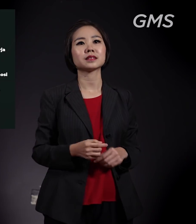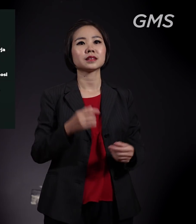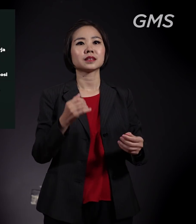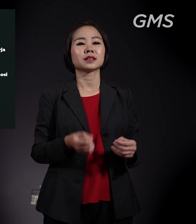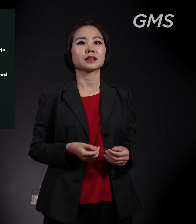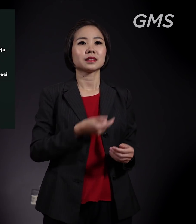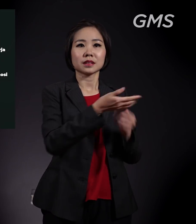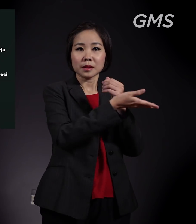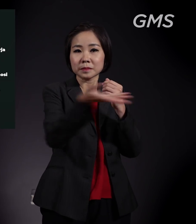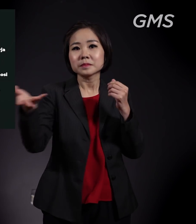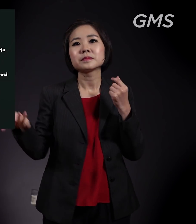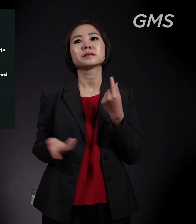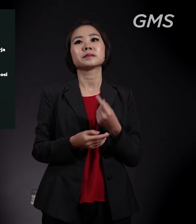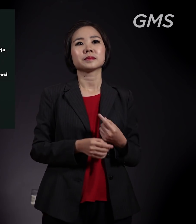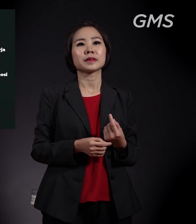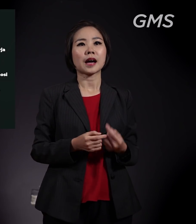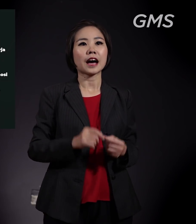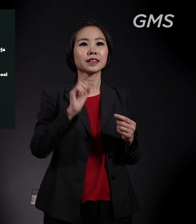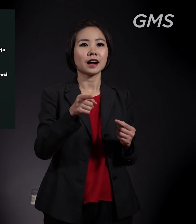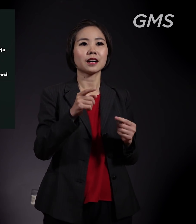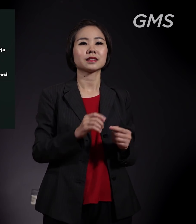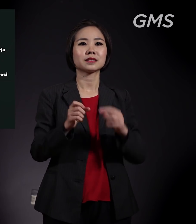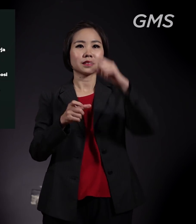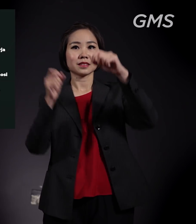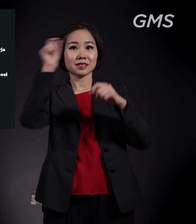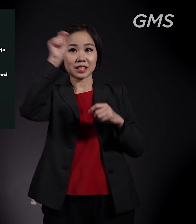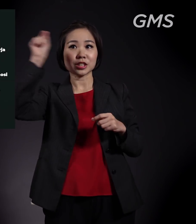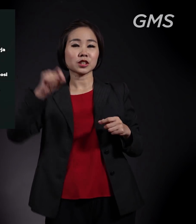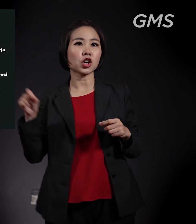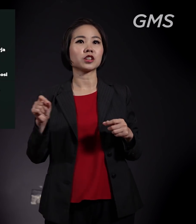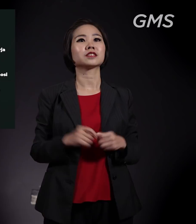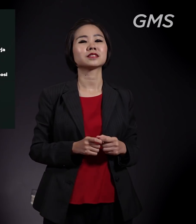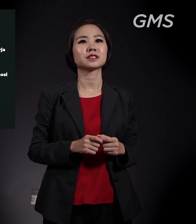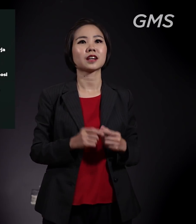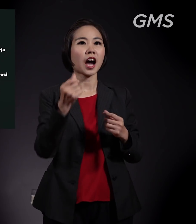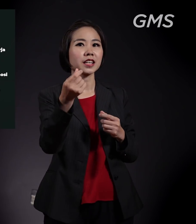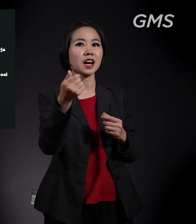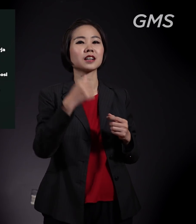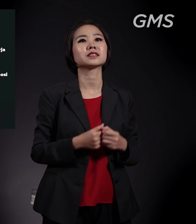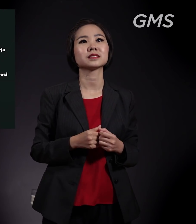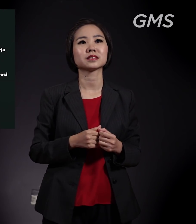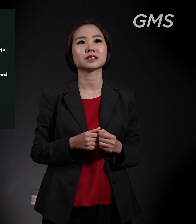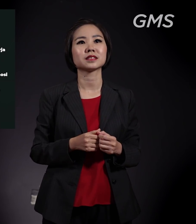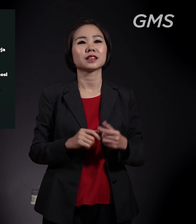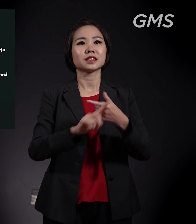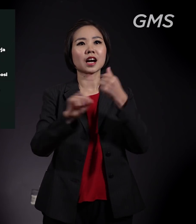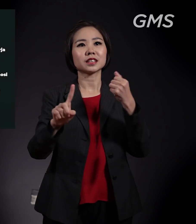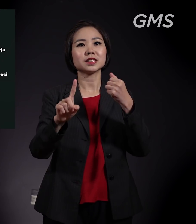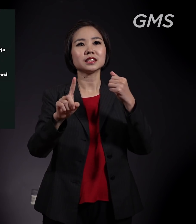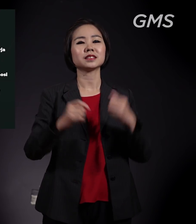fitur promo dan diskon. Nah, di dalam fitur ini Anda bisa mendapatkan voucher diskon dari